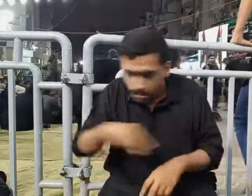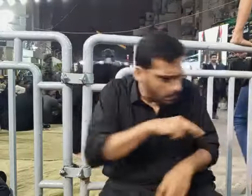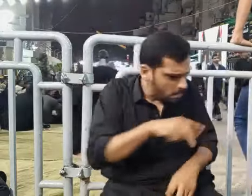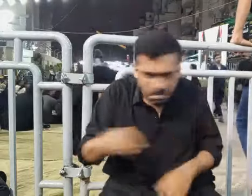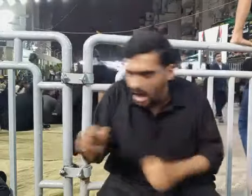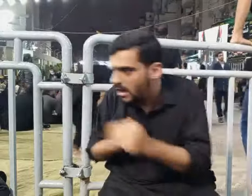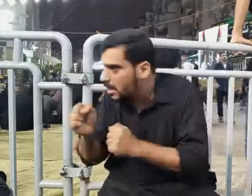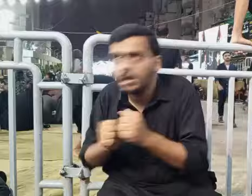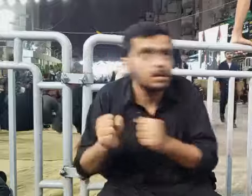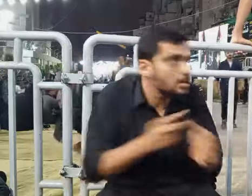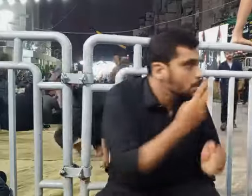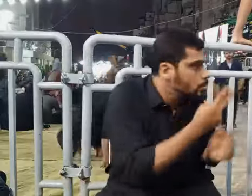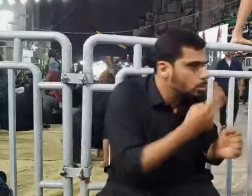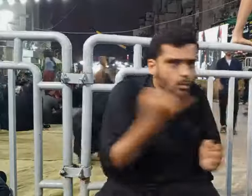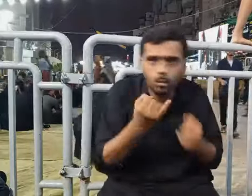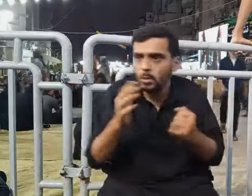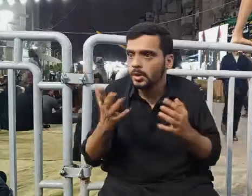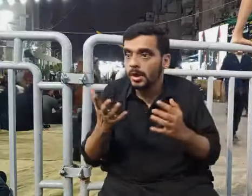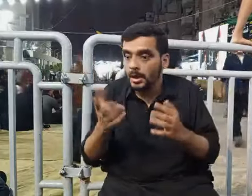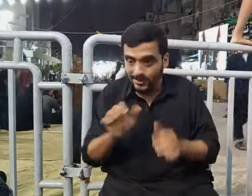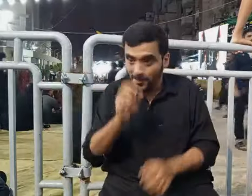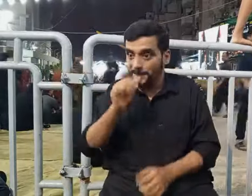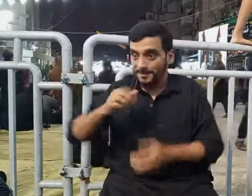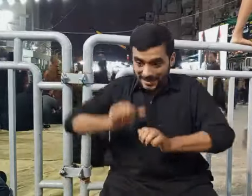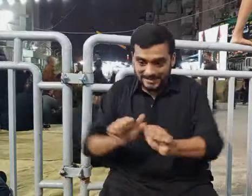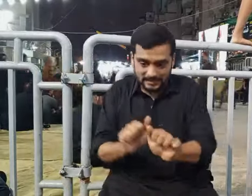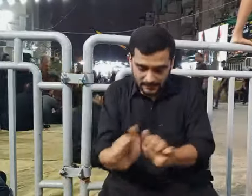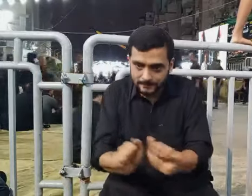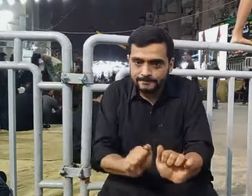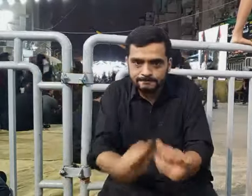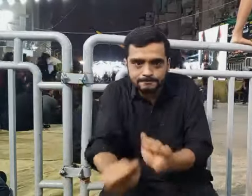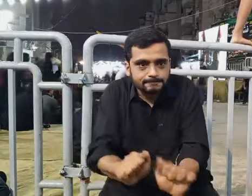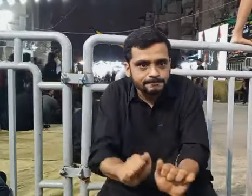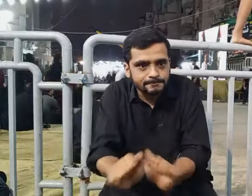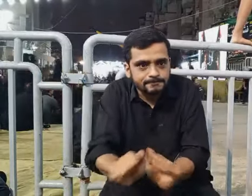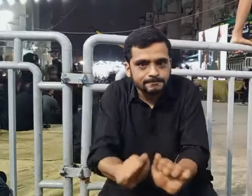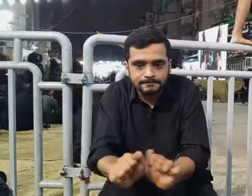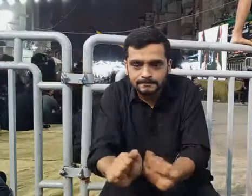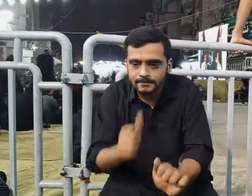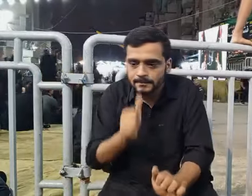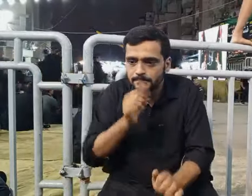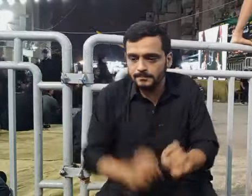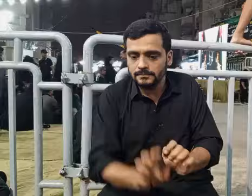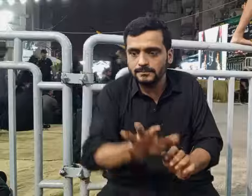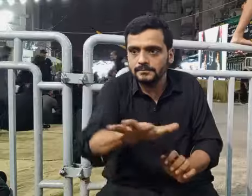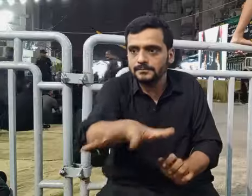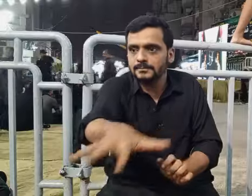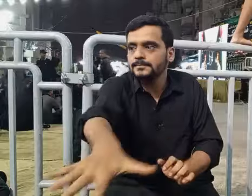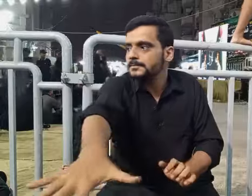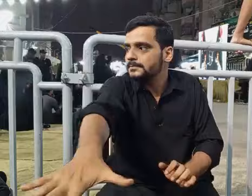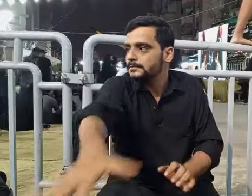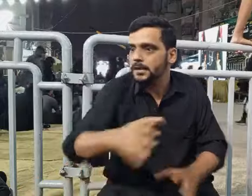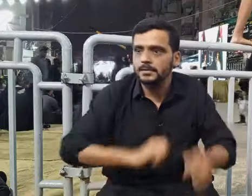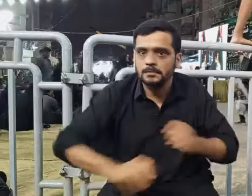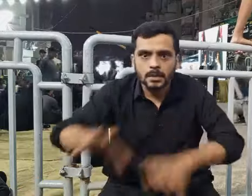بعد کا ہم تو اتنی مرتبہ یہاں سے گزرے ہیں، ہمارا تو بسیرا ہی وہاں ہوتا ہے جہاں پانی نہیں مل جائے، تو یہاں تو لوگوں نے پانی دیکھا